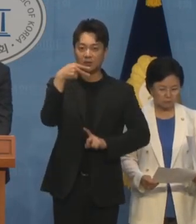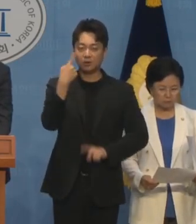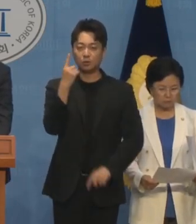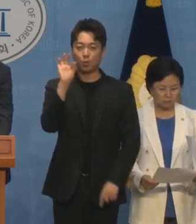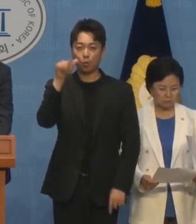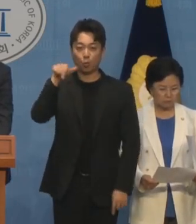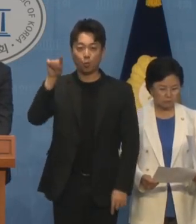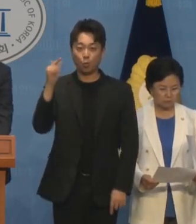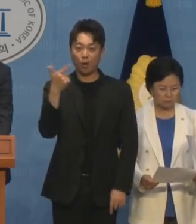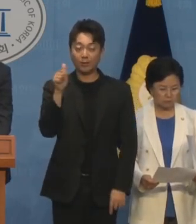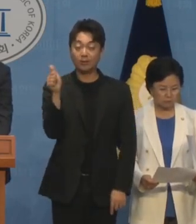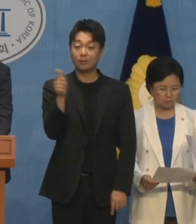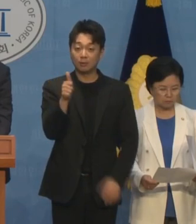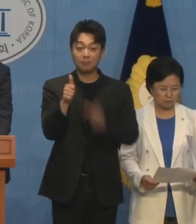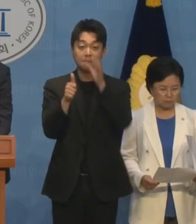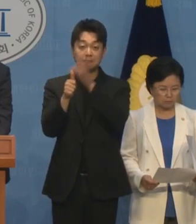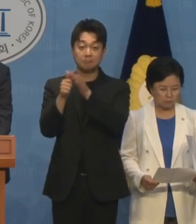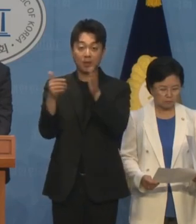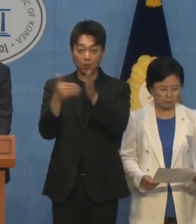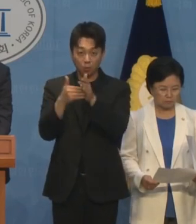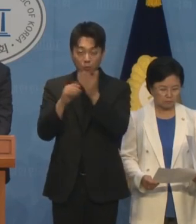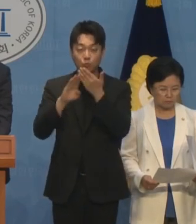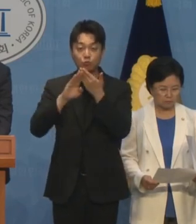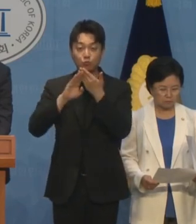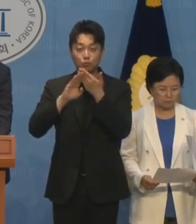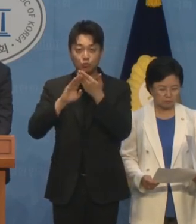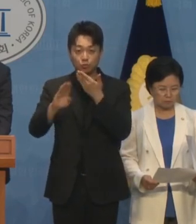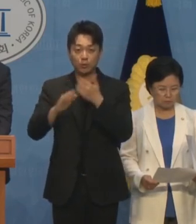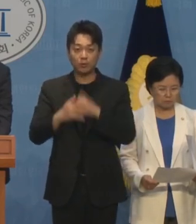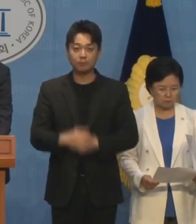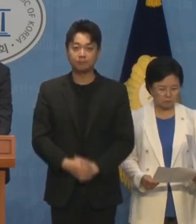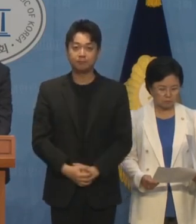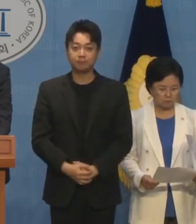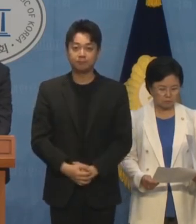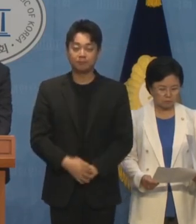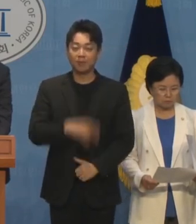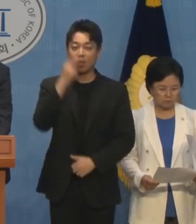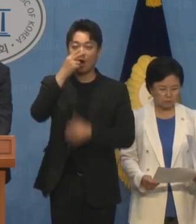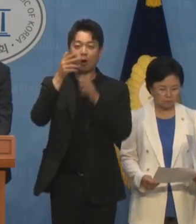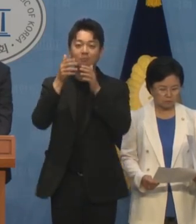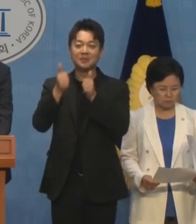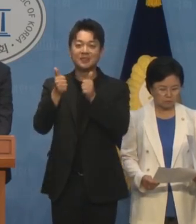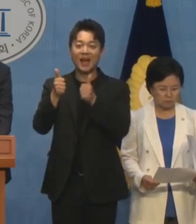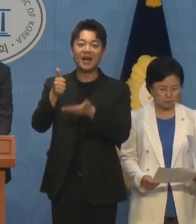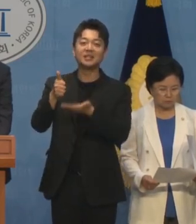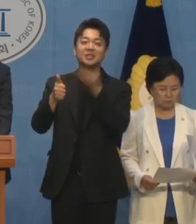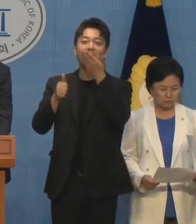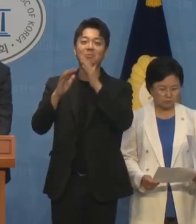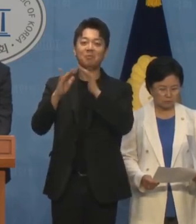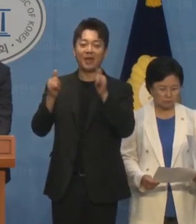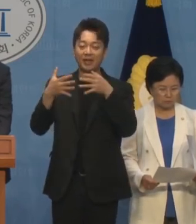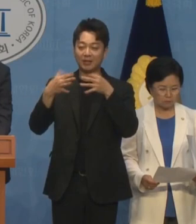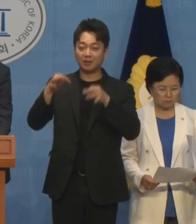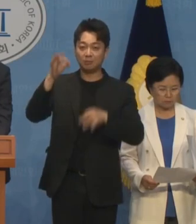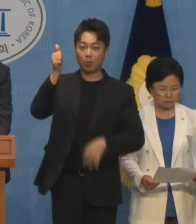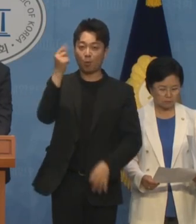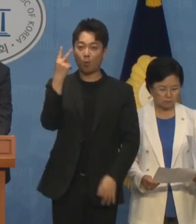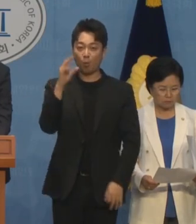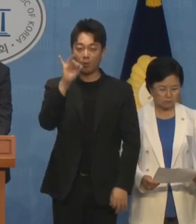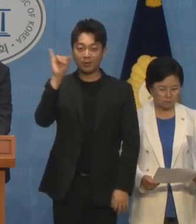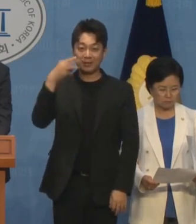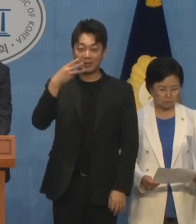임명하고 그 후임으로 대통령이 가장 존경한다는 검사 선배 김홍일 위원장을